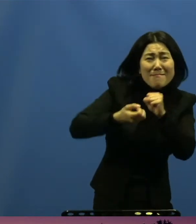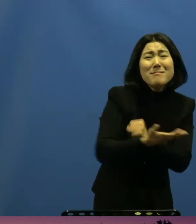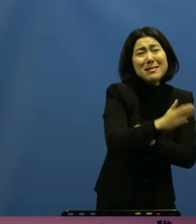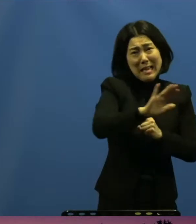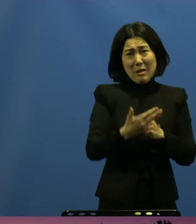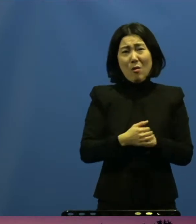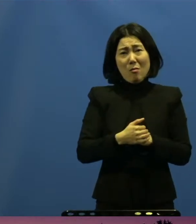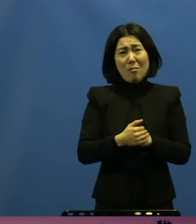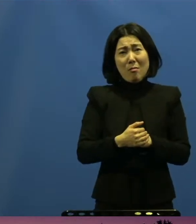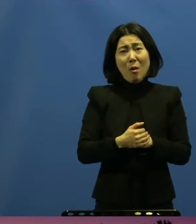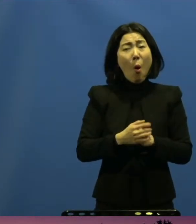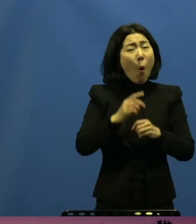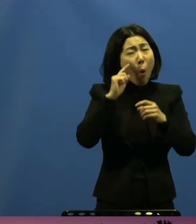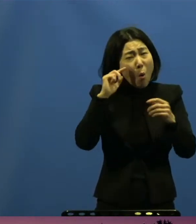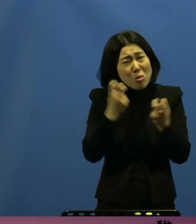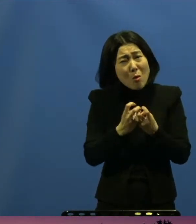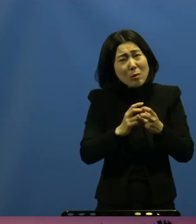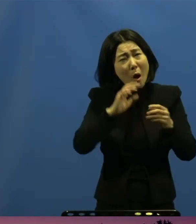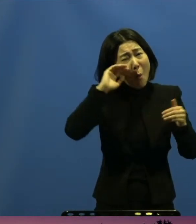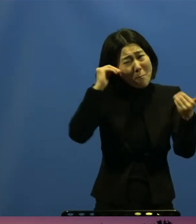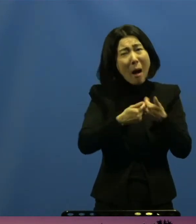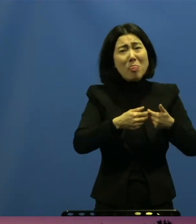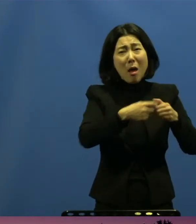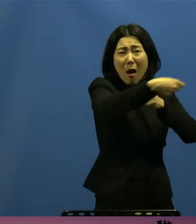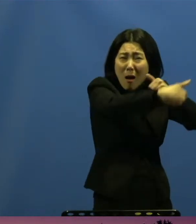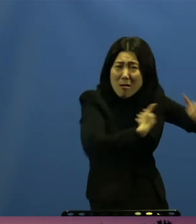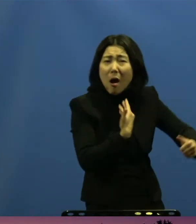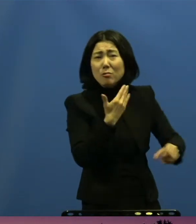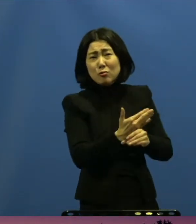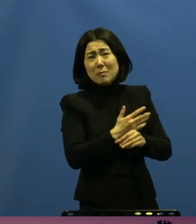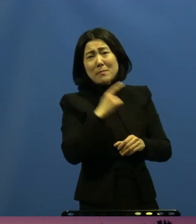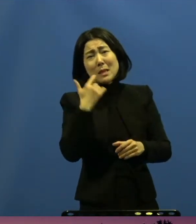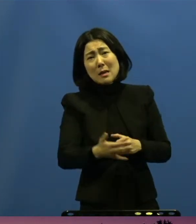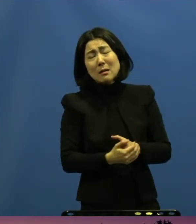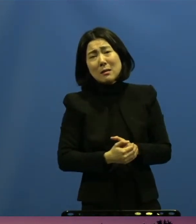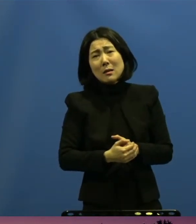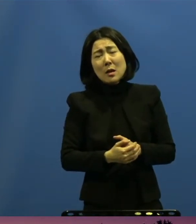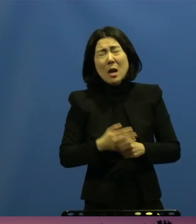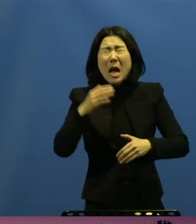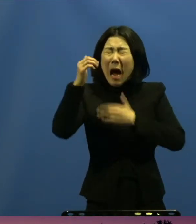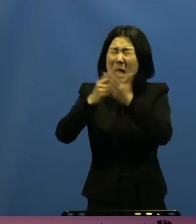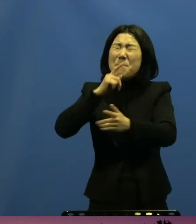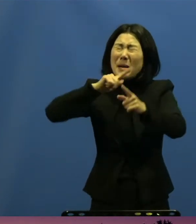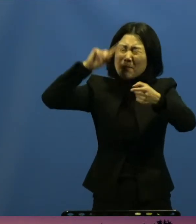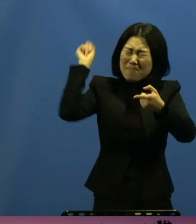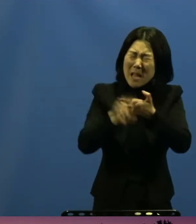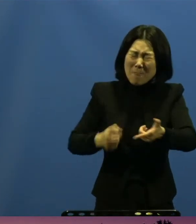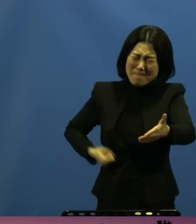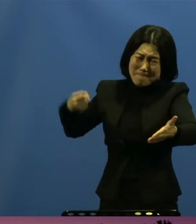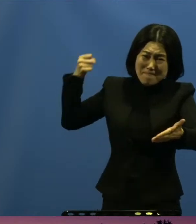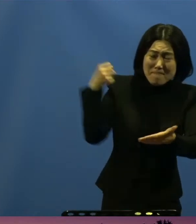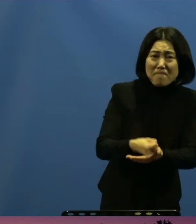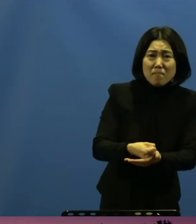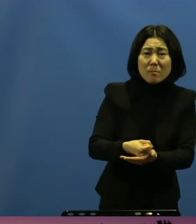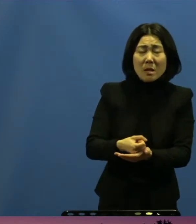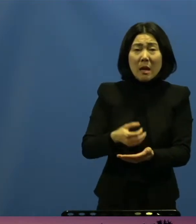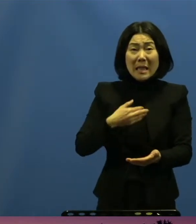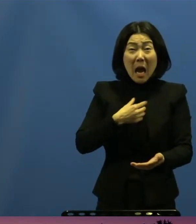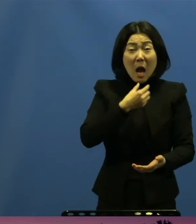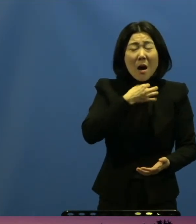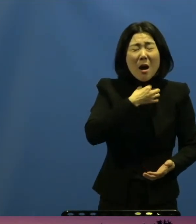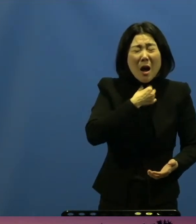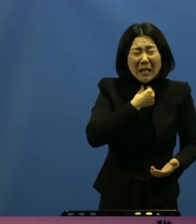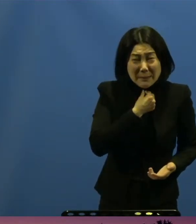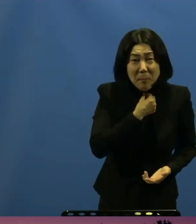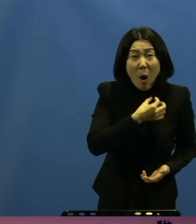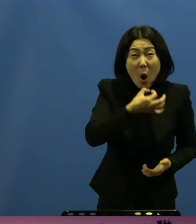돼요. 하나님의 말씀대로 살겠다고 각오하고 결단해야 합니다. 그리고 정과 욕심을 십자가에 날마다 박는